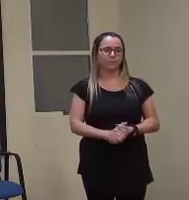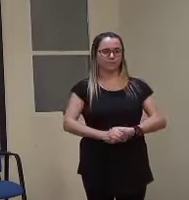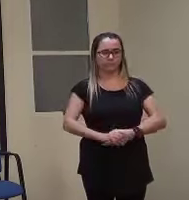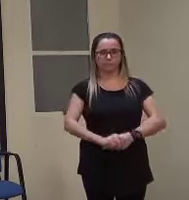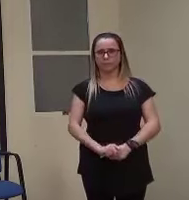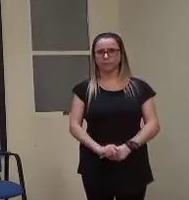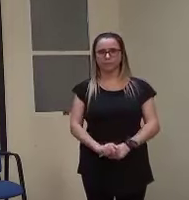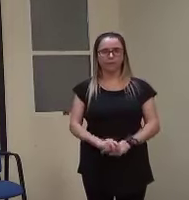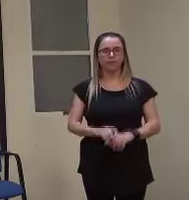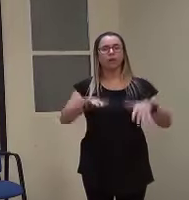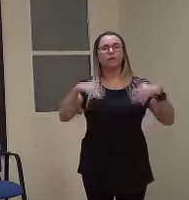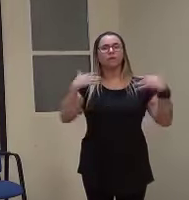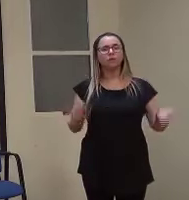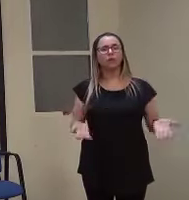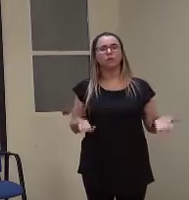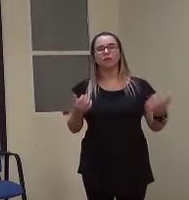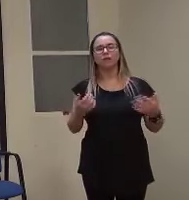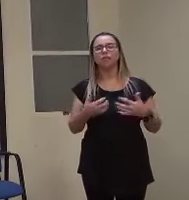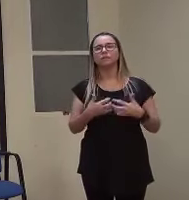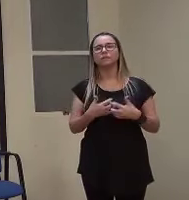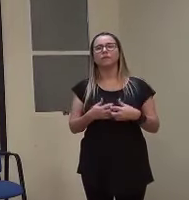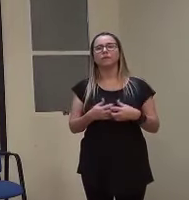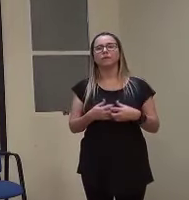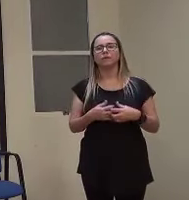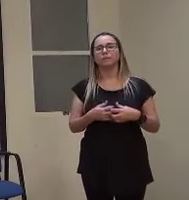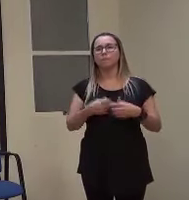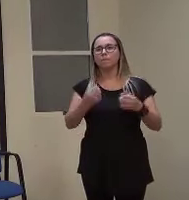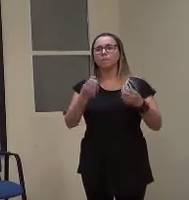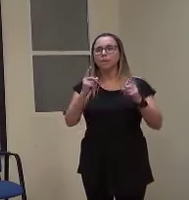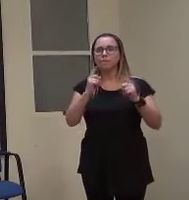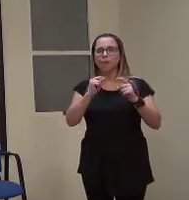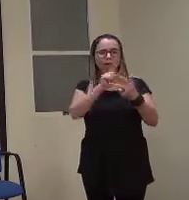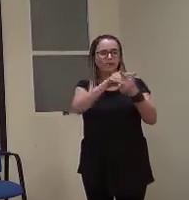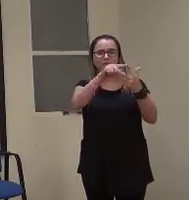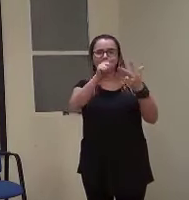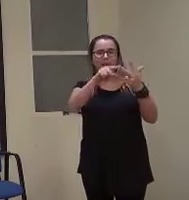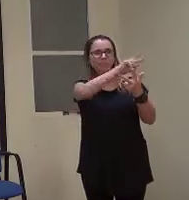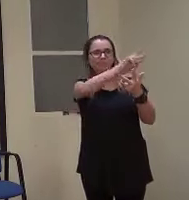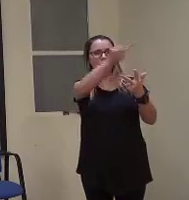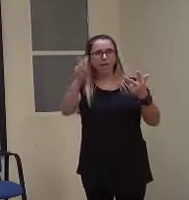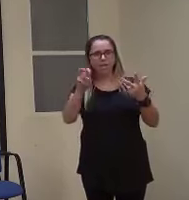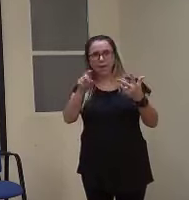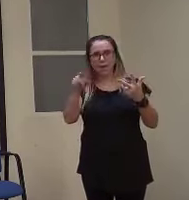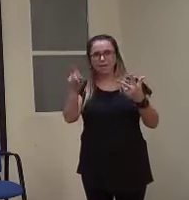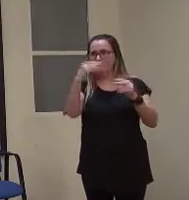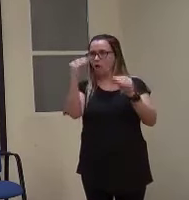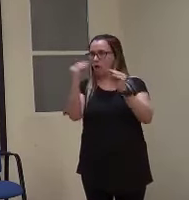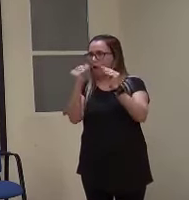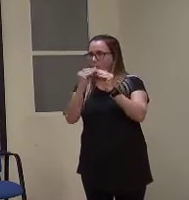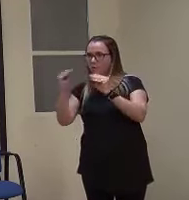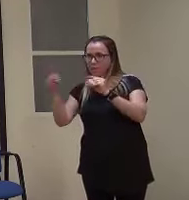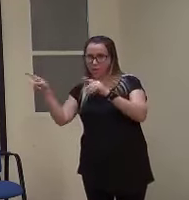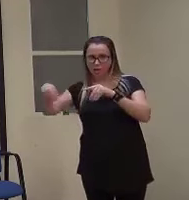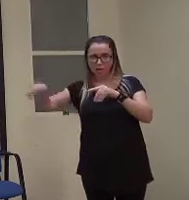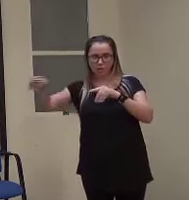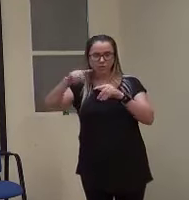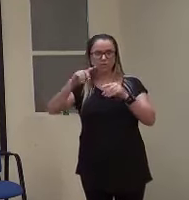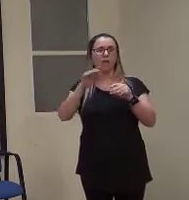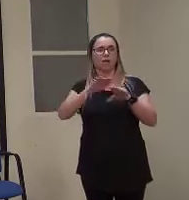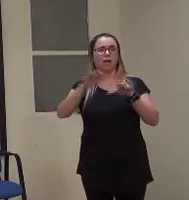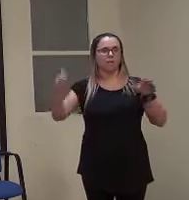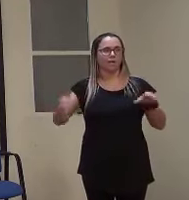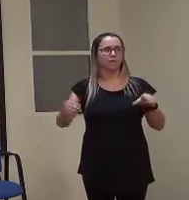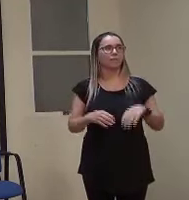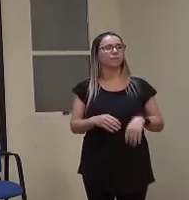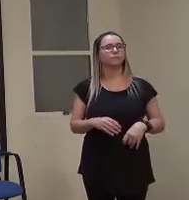entonces retomó tres cuestiones que plantearán a mis compañeras y compañeros de mesa